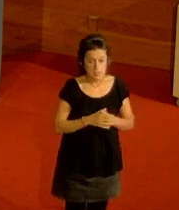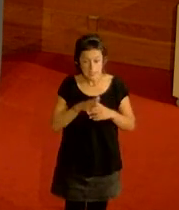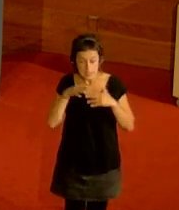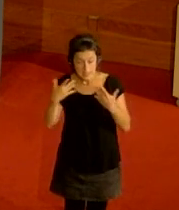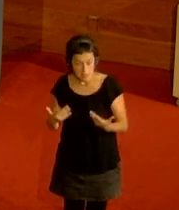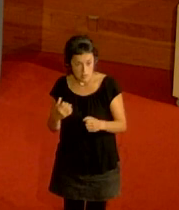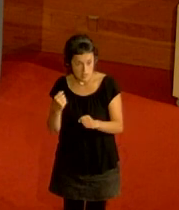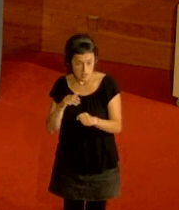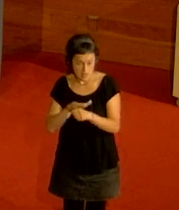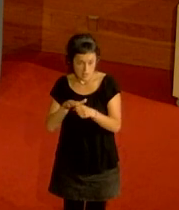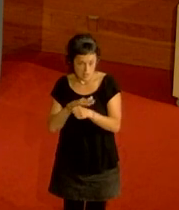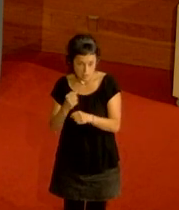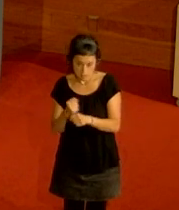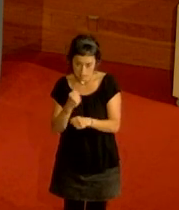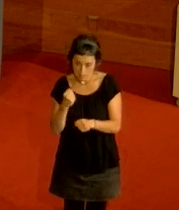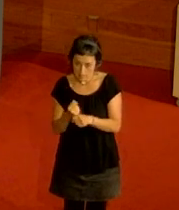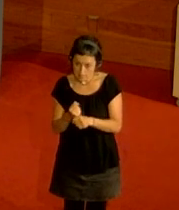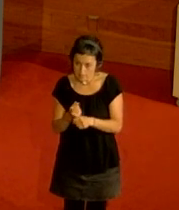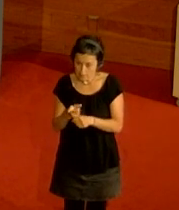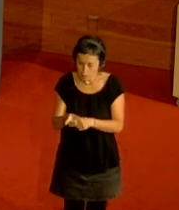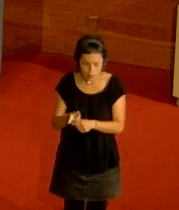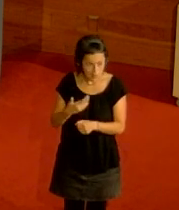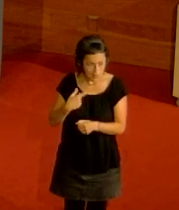sujetos Ah que se